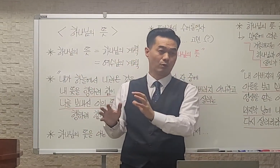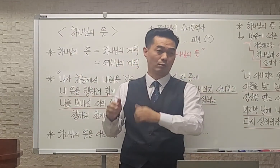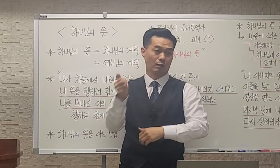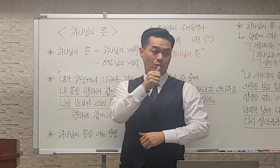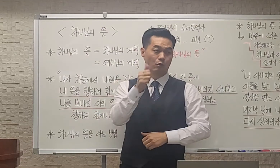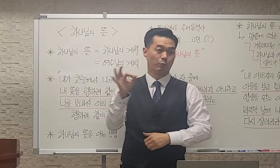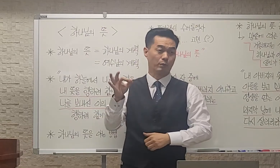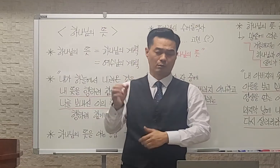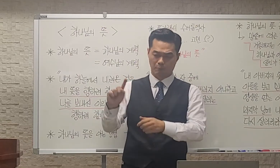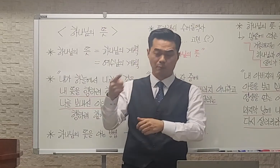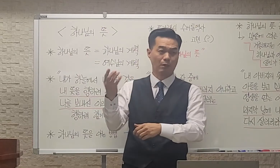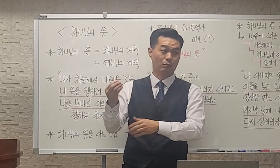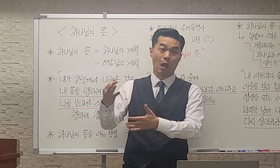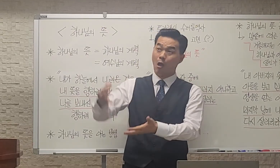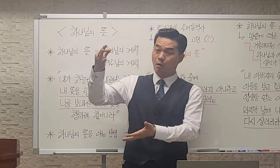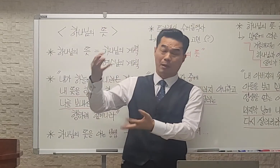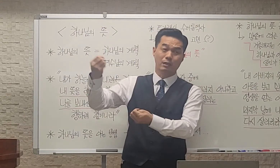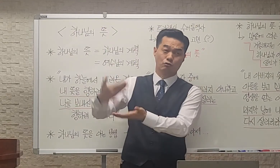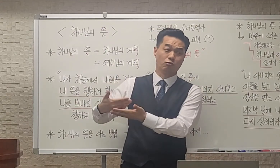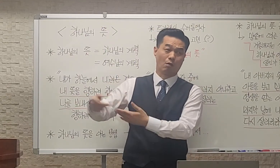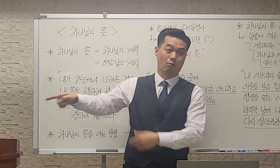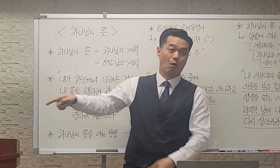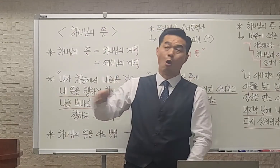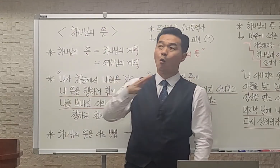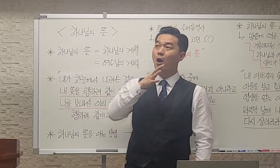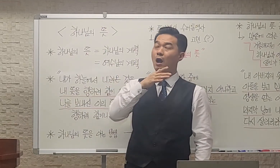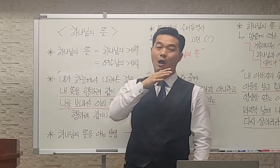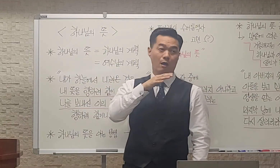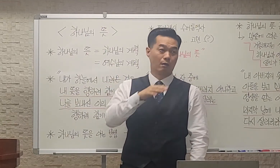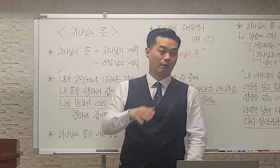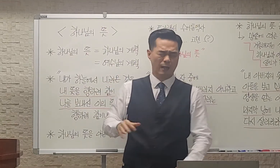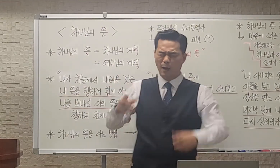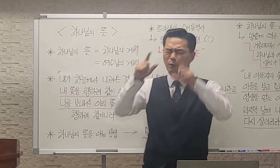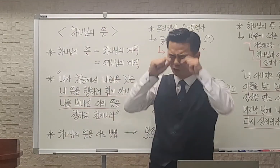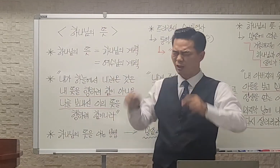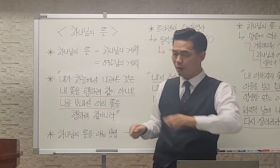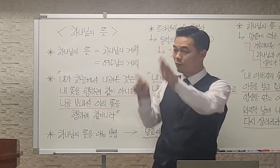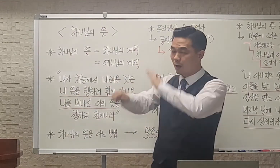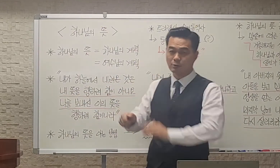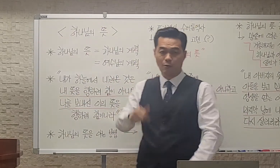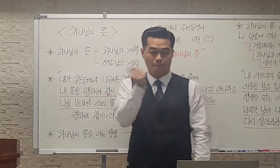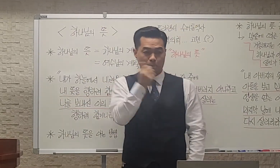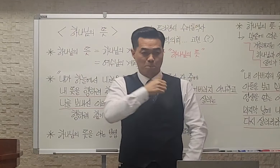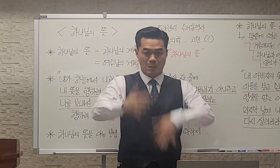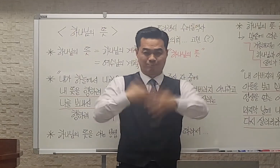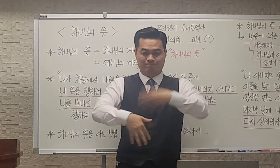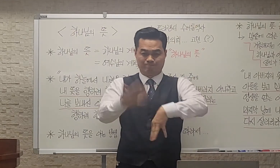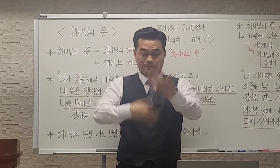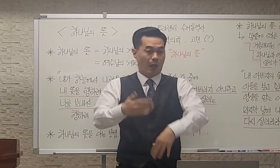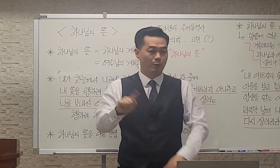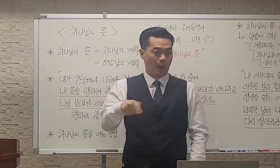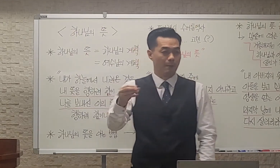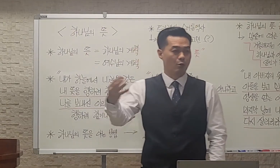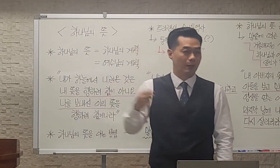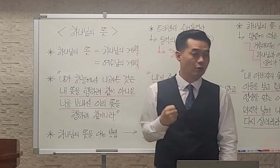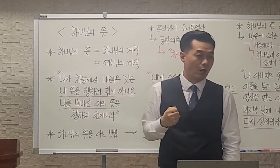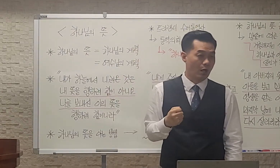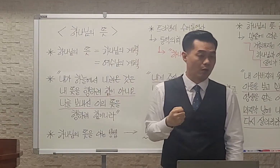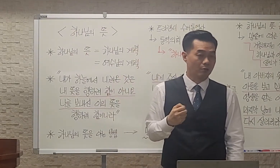모이는데 통역비 100만 원 많이 준대. 와, 한번 늦다 하고 가가지고 하면 100만 원 받는 거야.